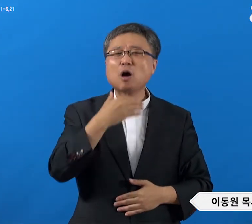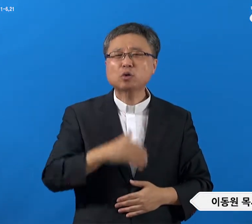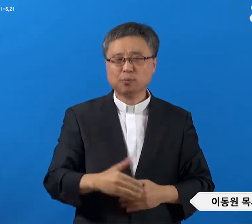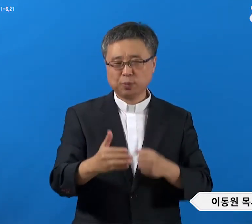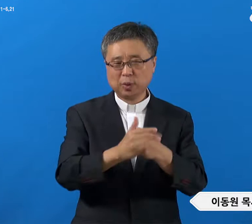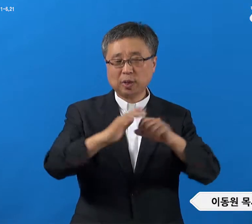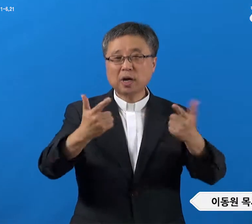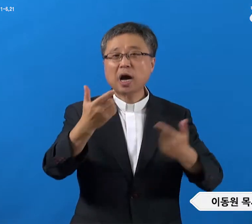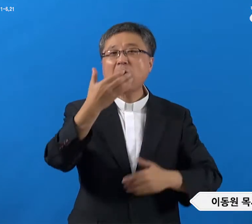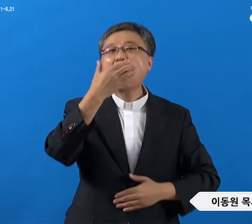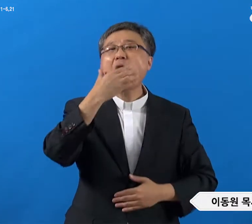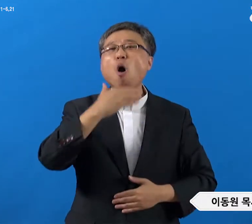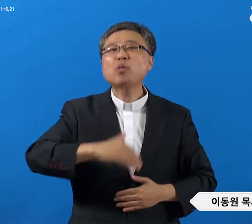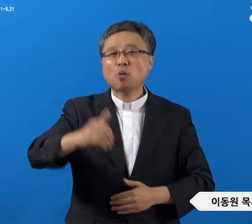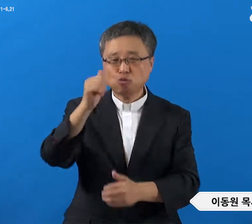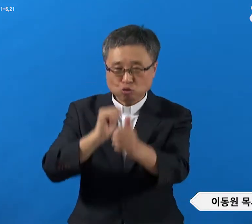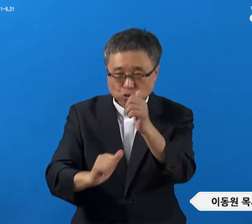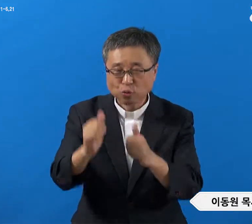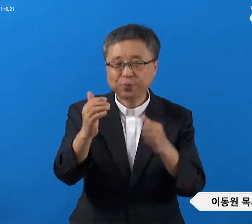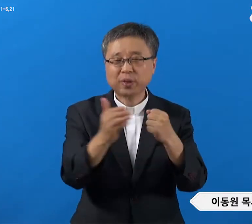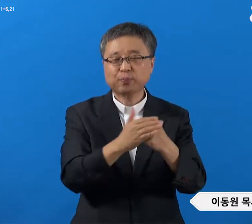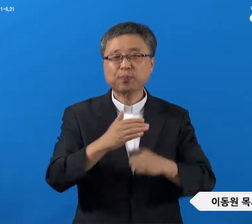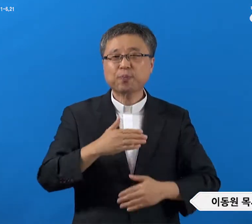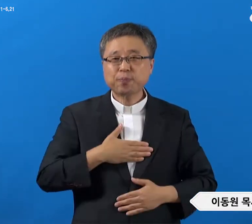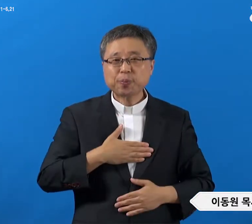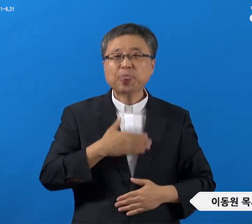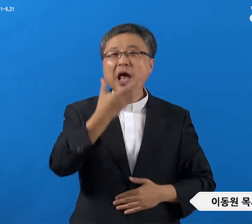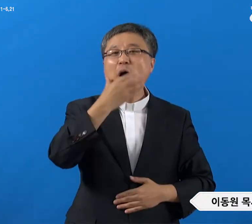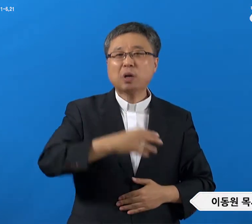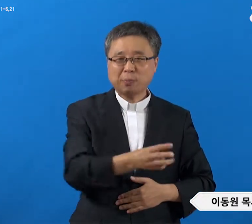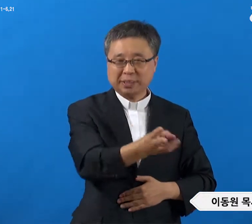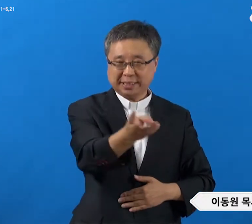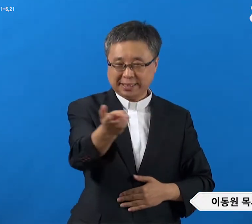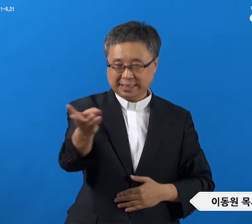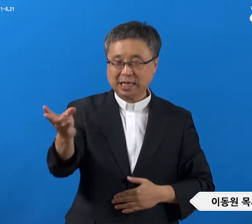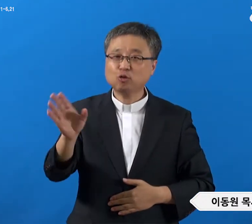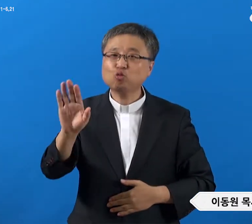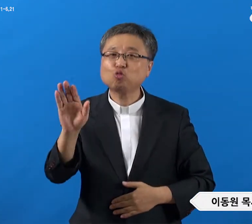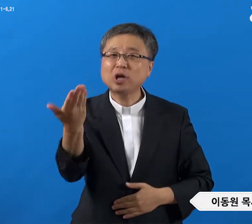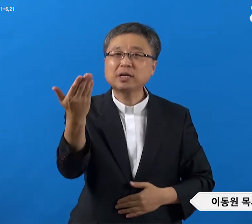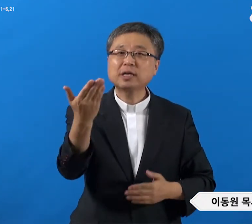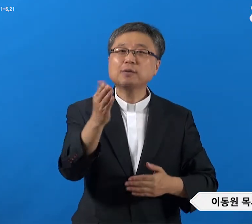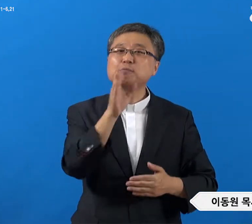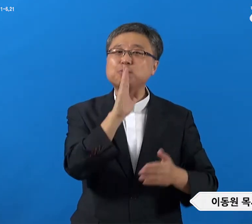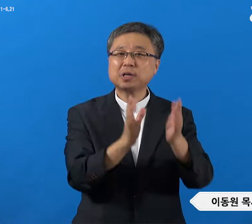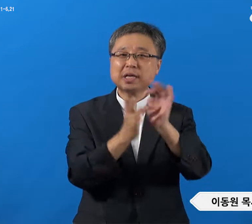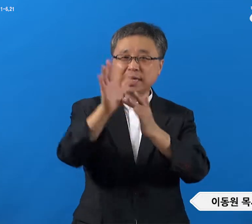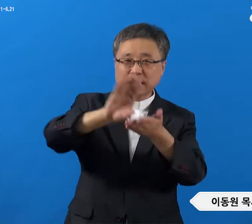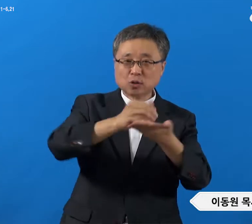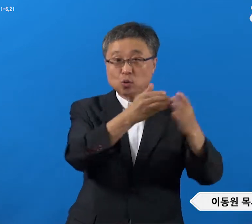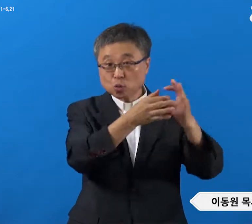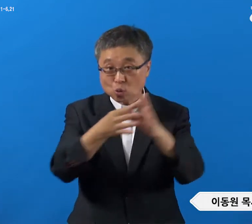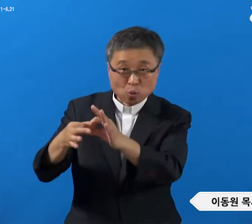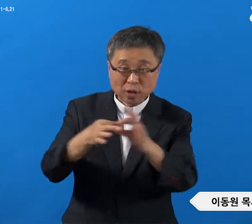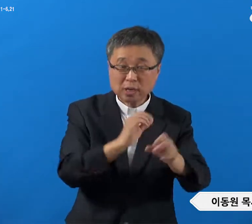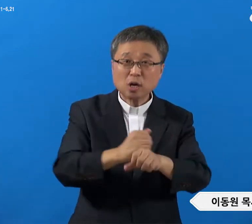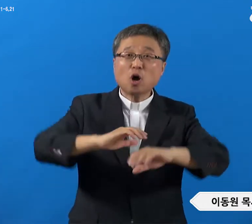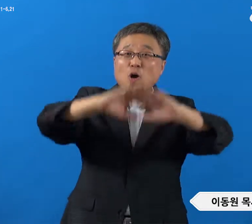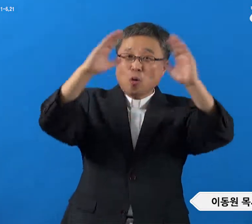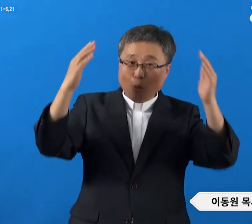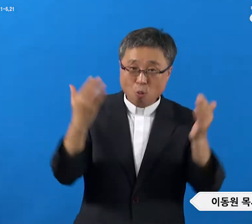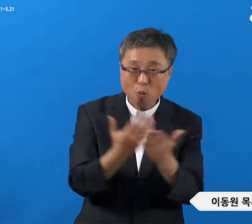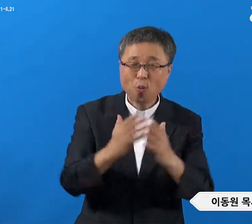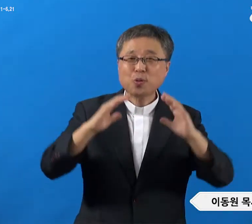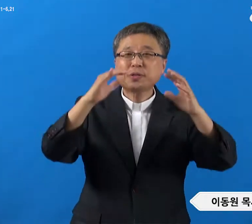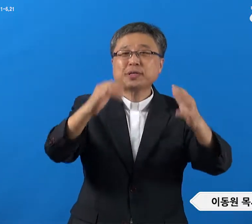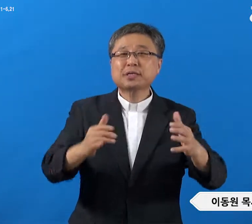아니에요. 아브라함의 후손 때문입니다. 아브라함의 씨앗, 아브라함의 후손이신 바로 예수 그리스도를 통해서 온